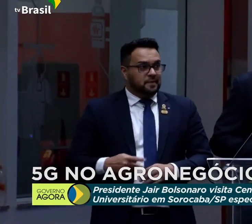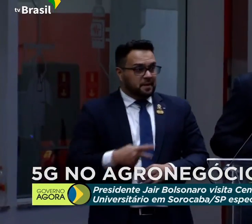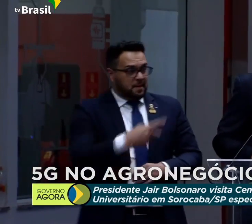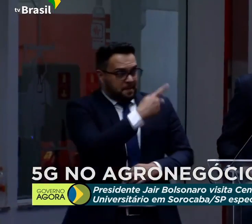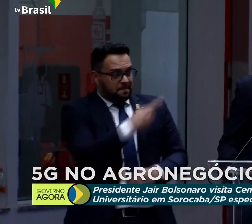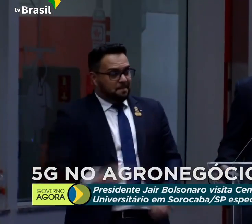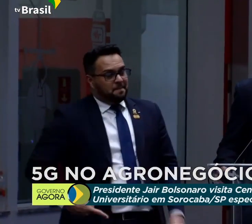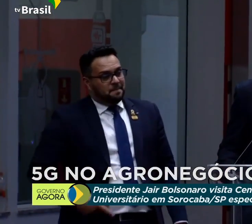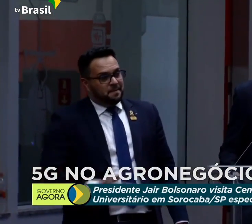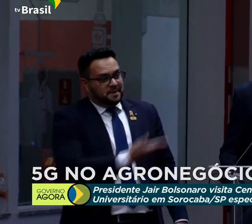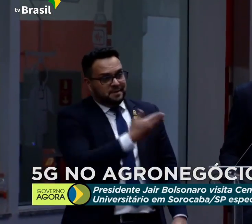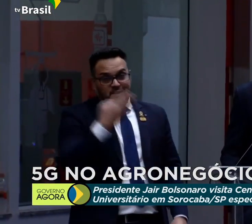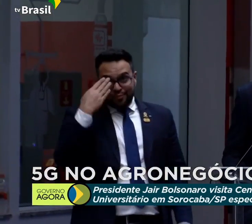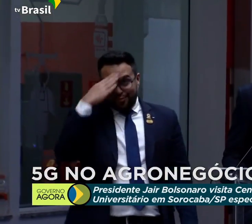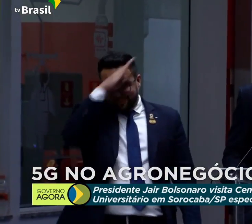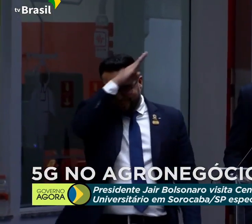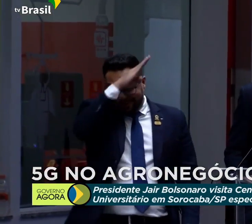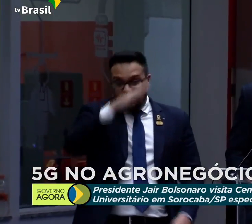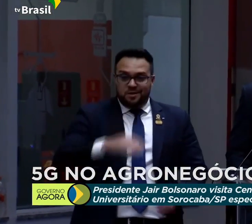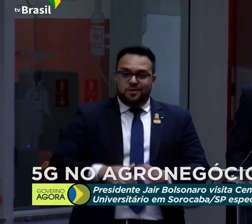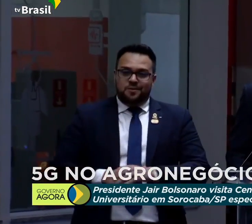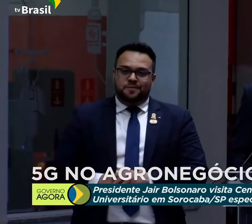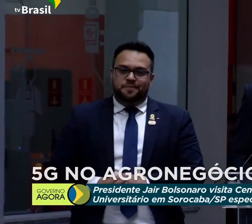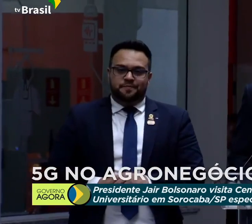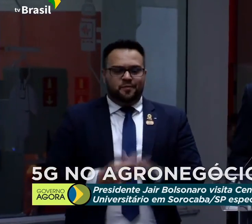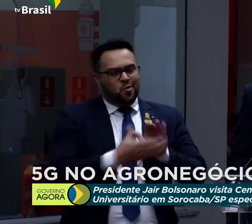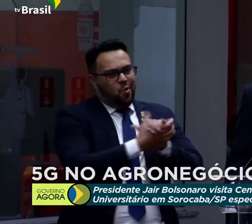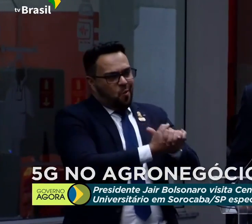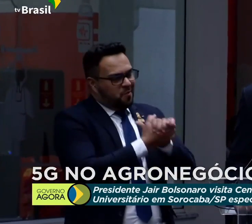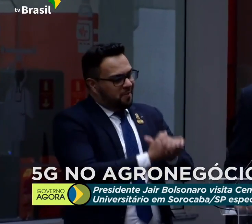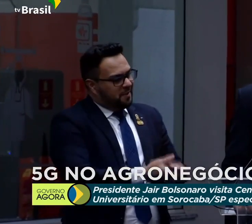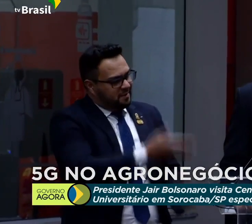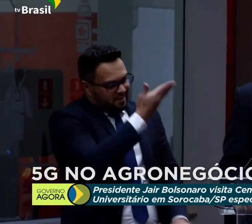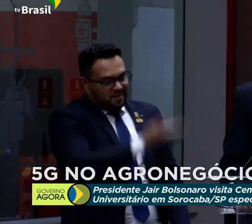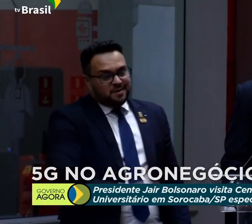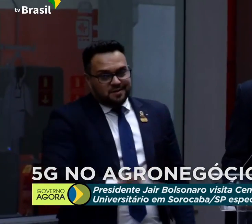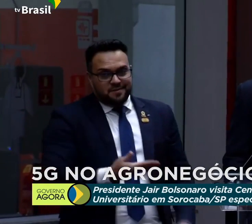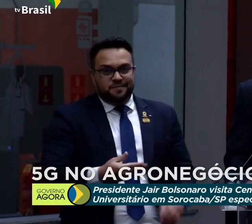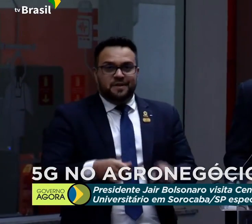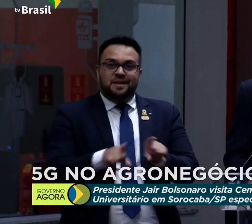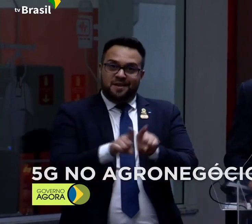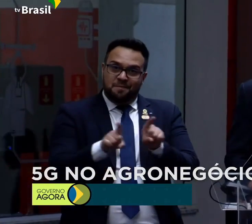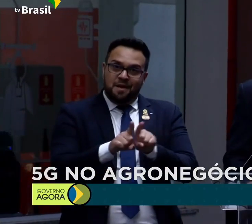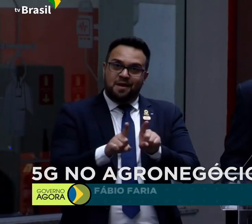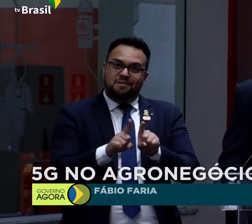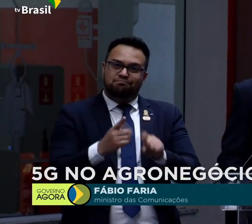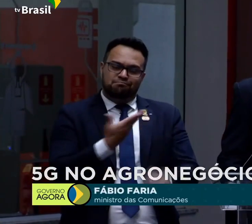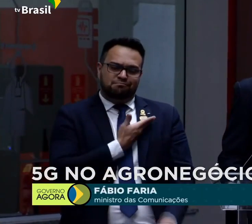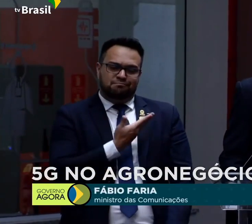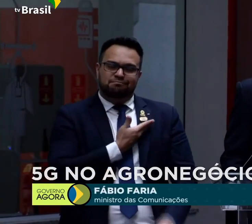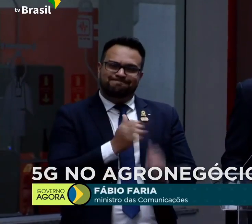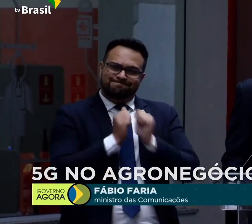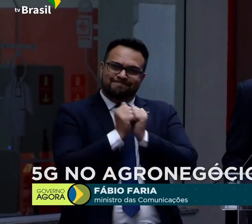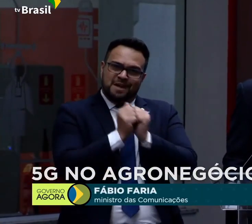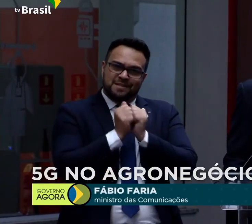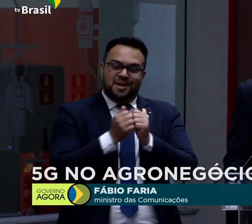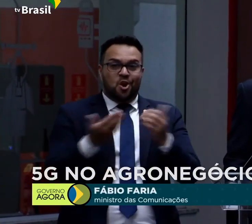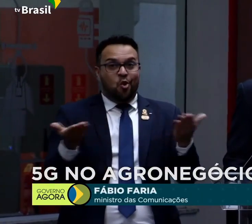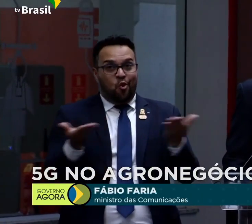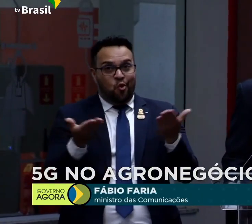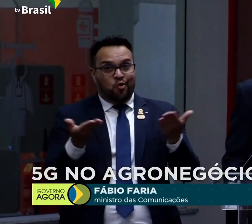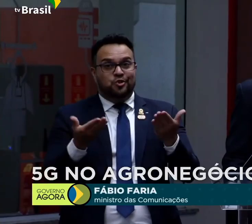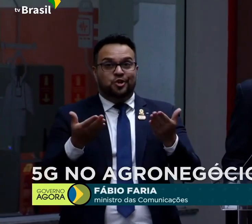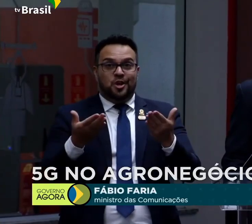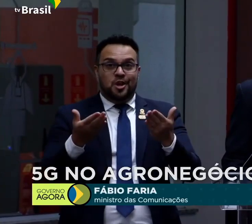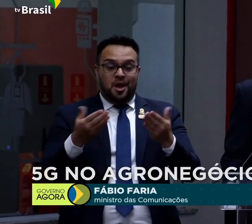Presidente Jair Messias Bolsonaro, cumprimentar Vossa Excelência, minha parceira, que hoje o Ministério